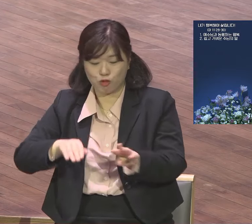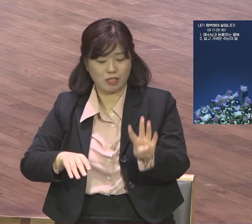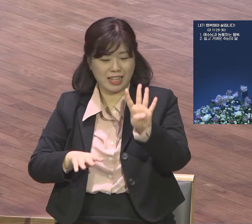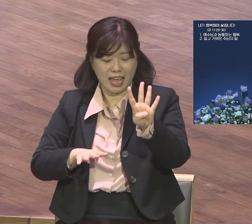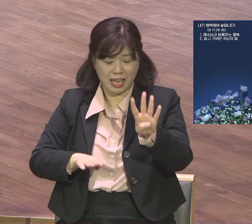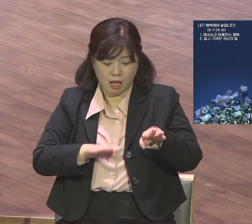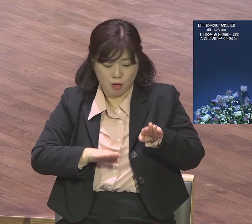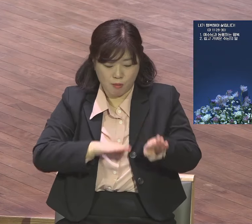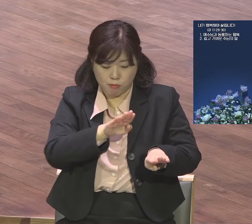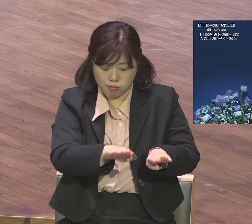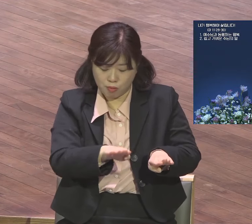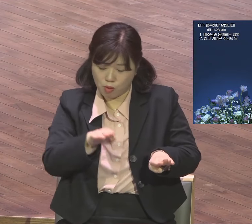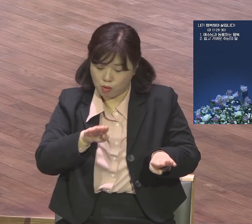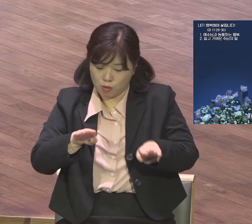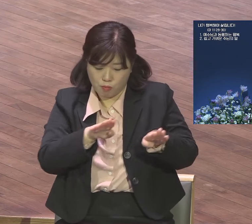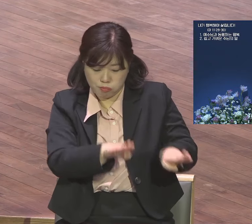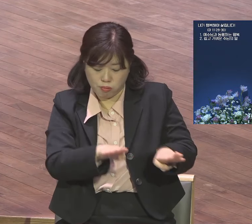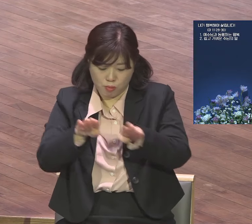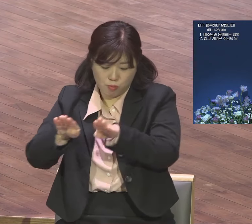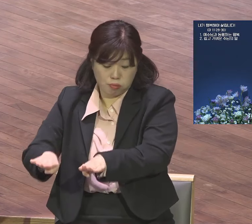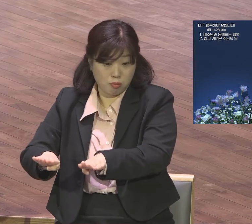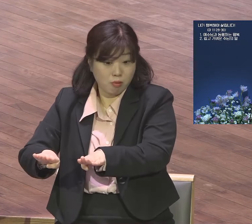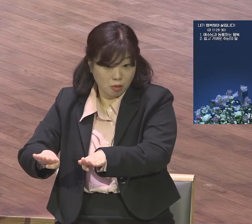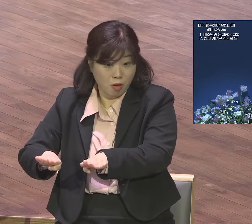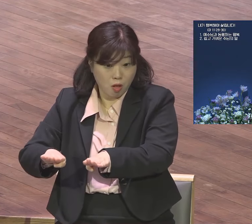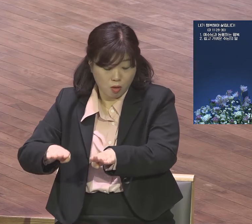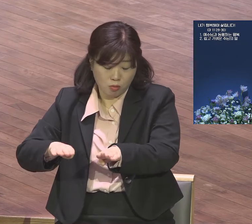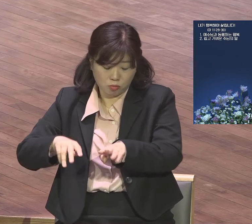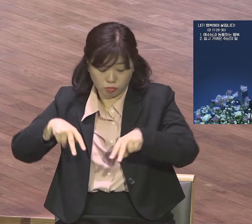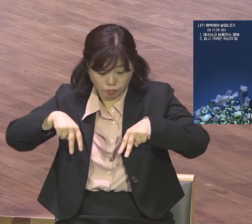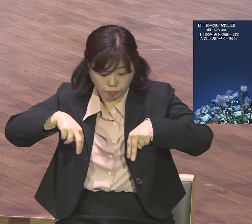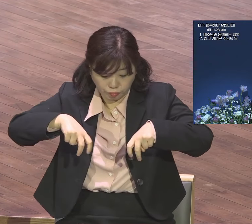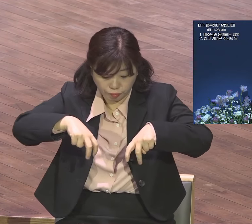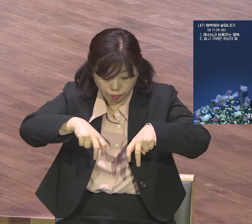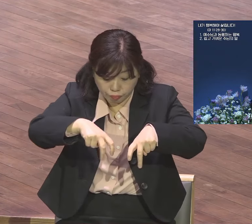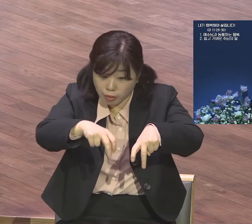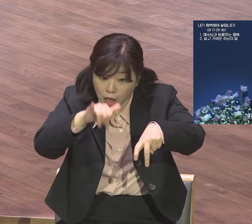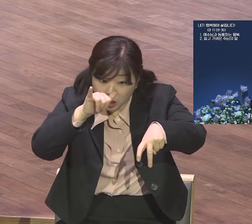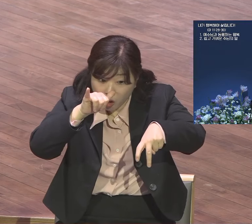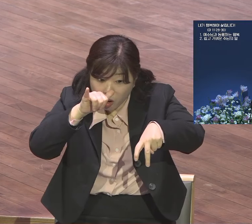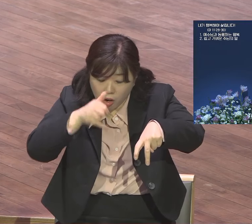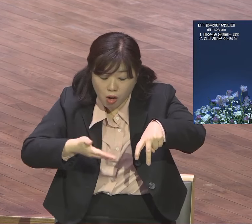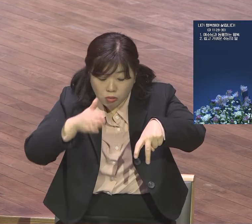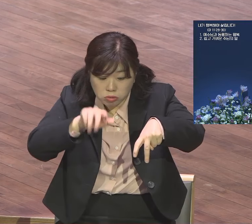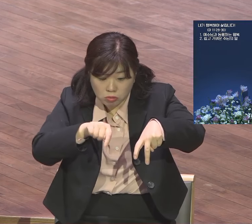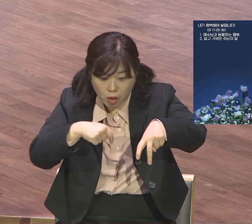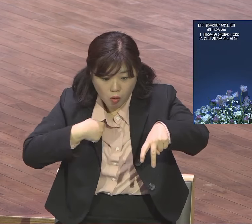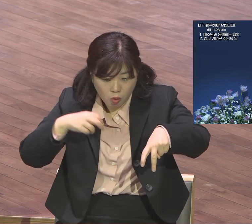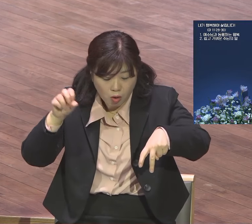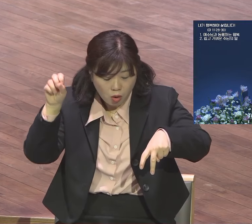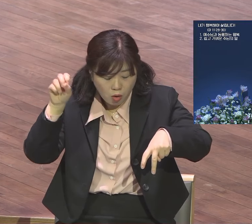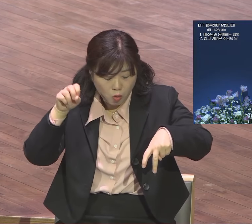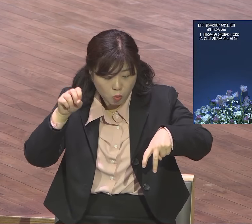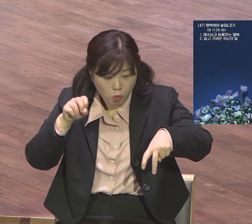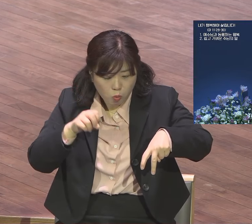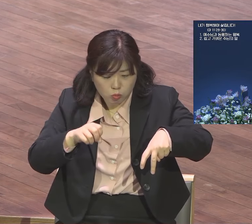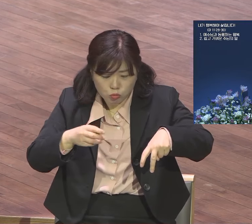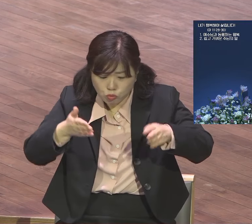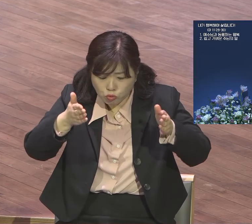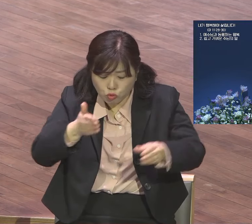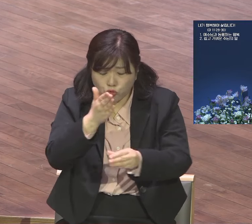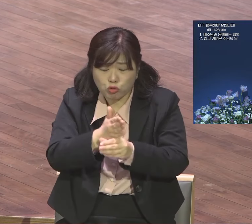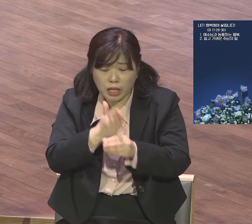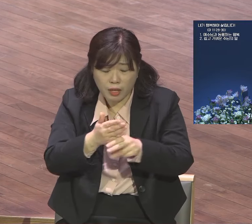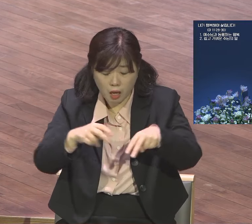어렵고 그런 시기였다는 것을 알게 되었습니다. 그것이 몹시 마음에 걸려서 그는 주님께